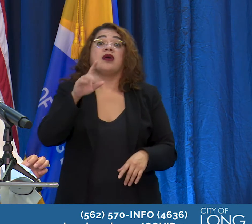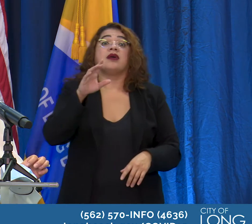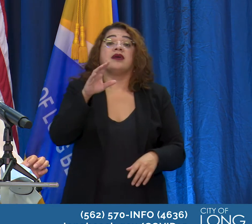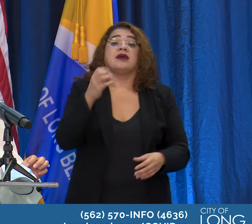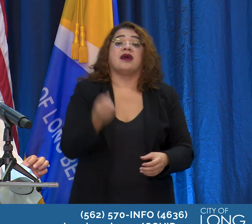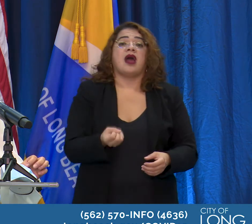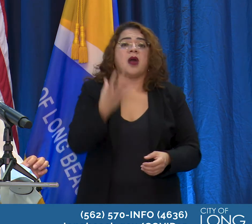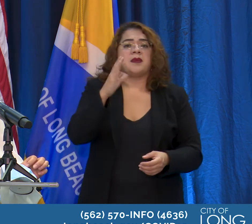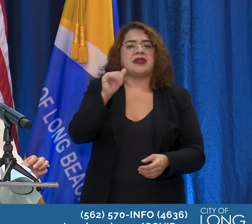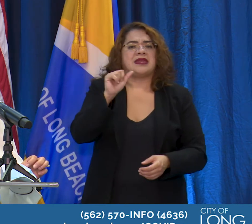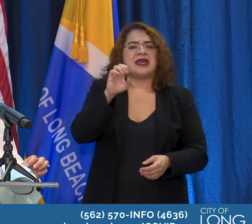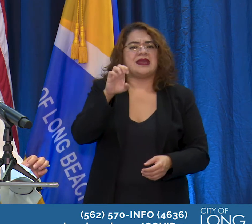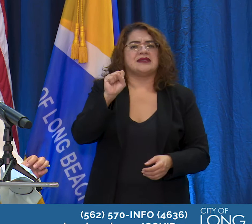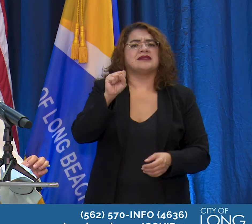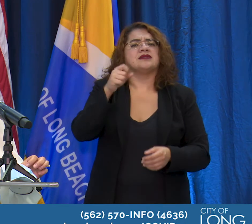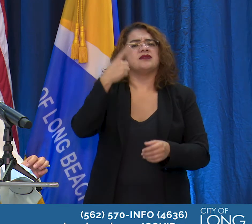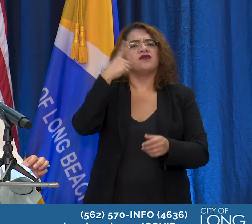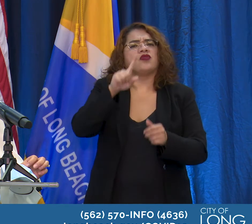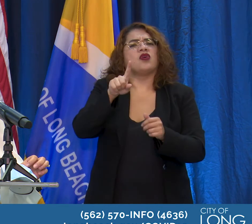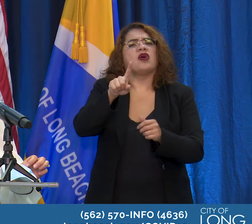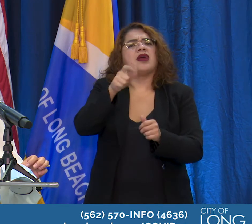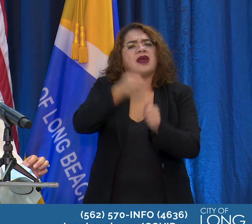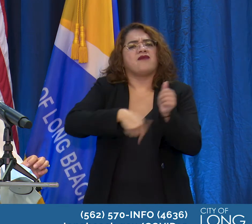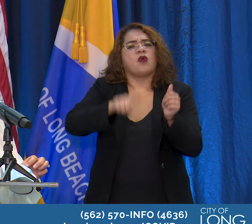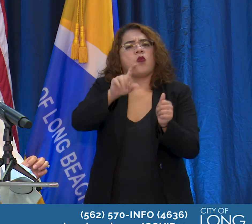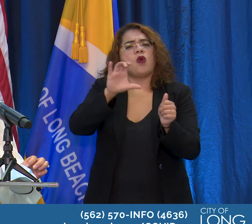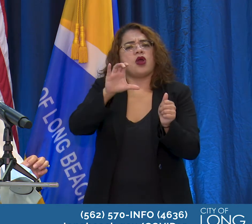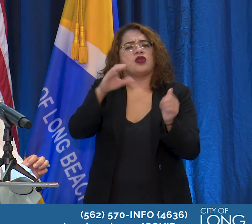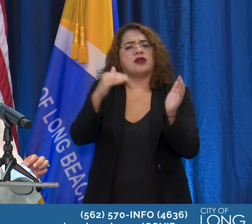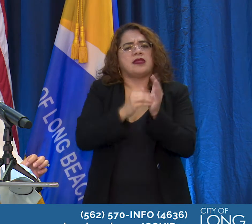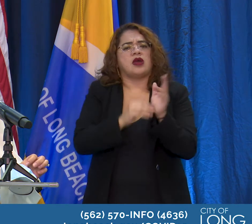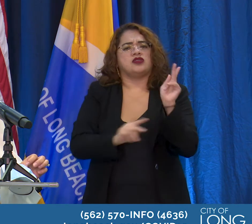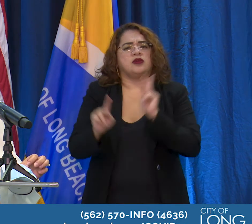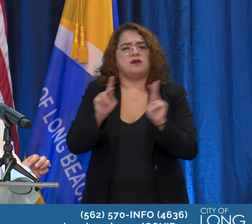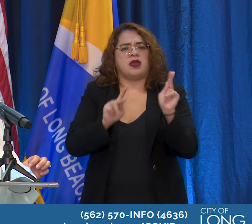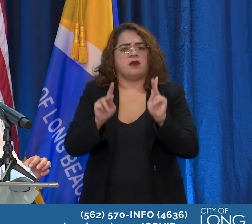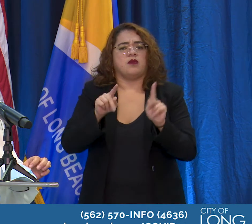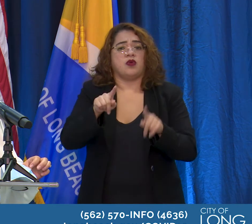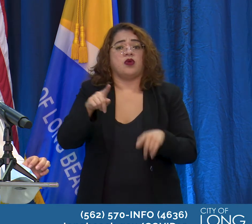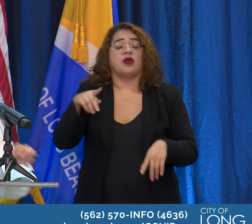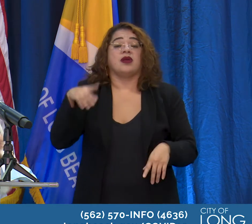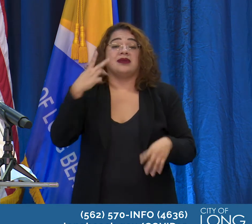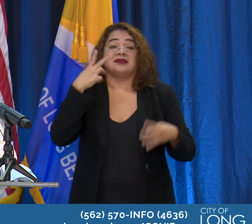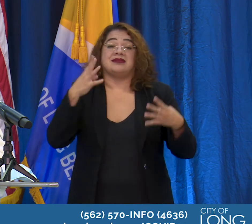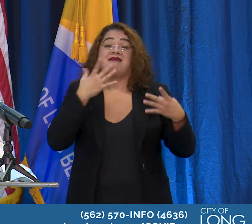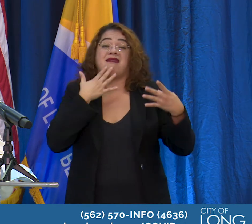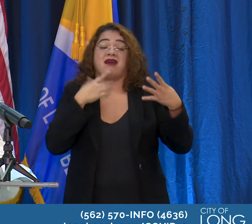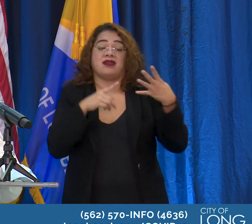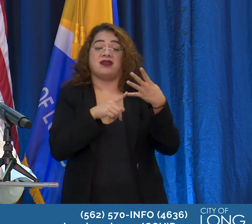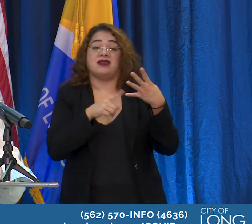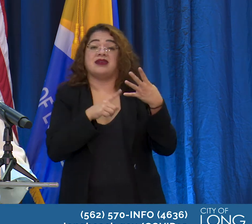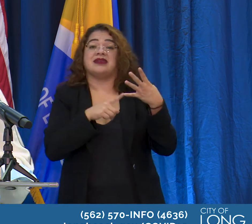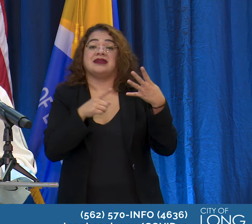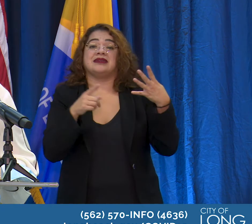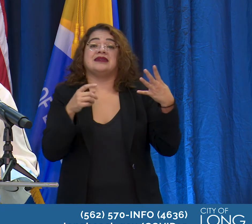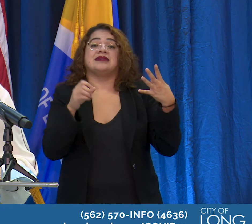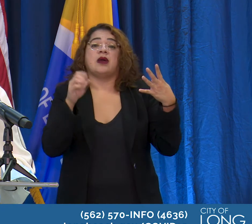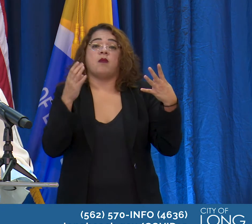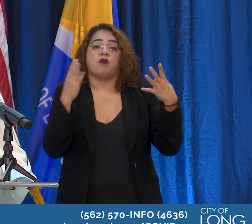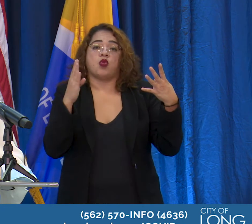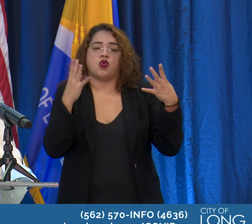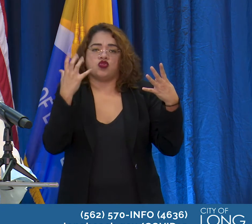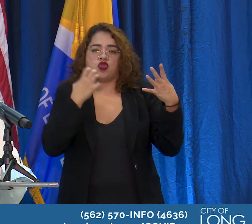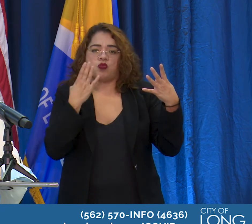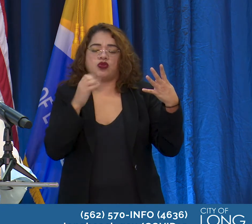de COVID-19 por cada 100,000 habitantes. La línea azul oscura es el estado, la línea amarilla